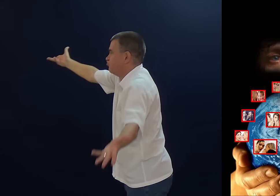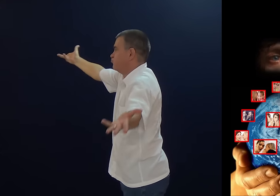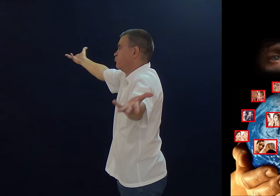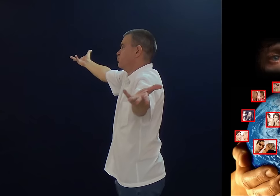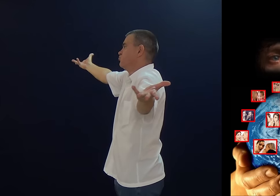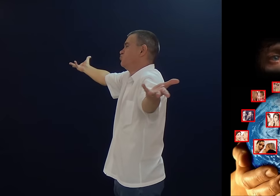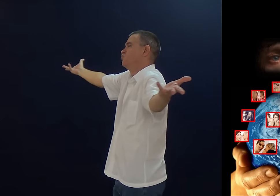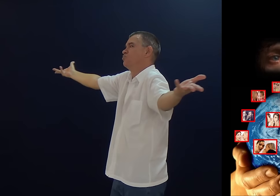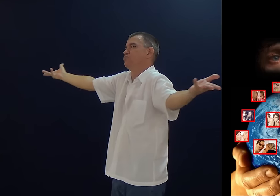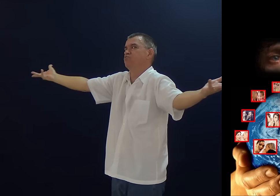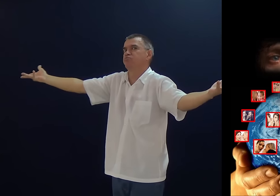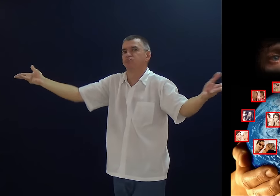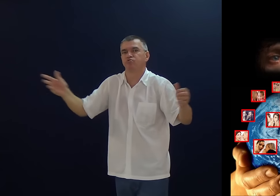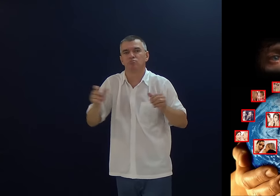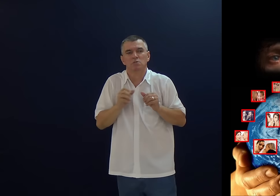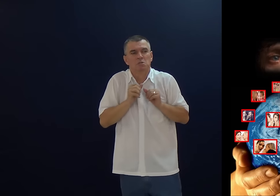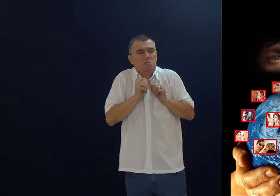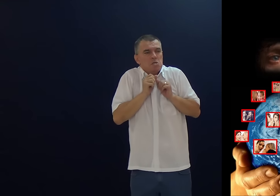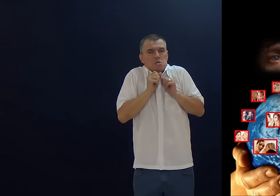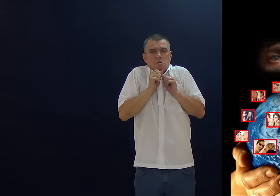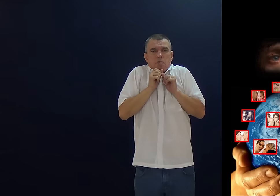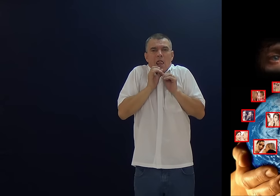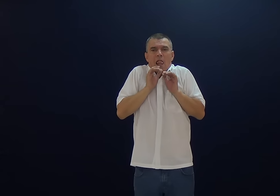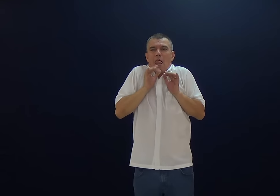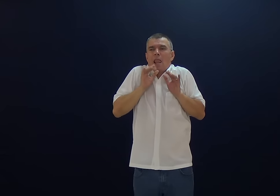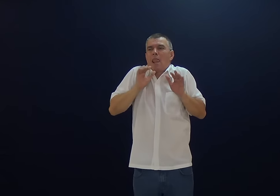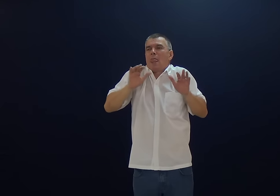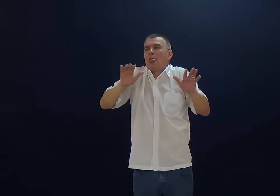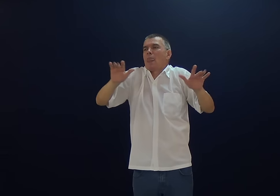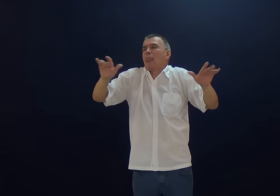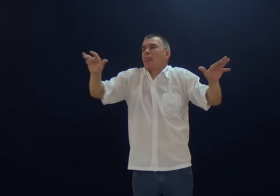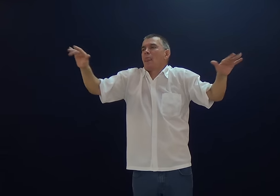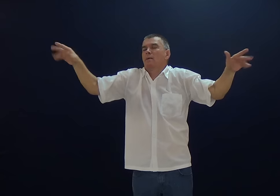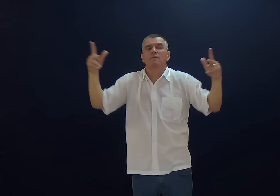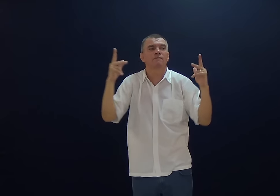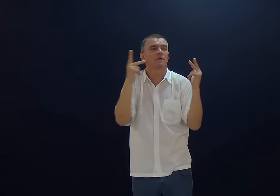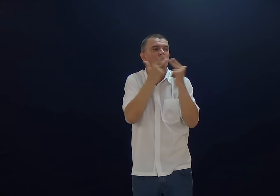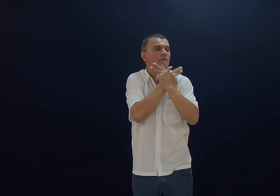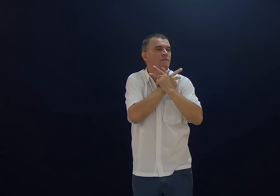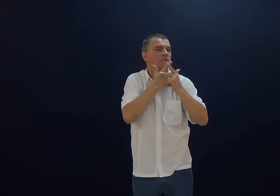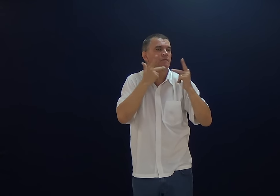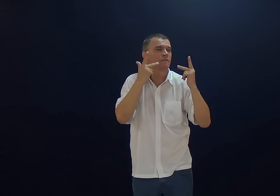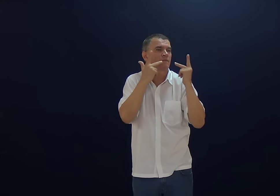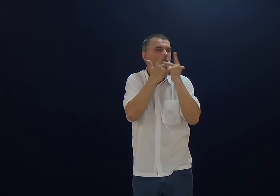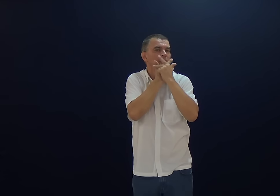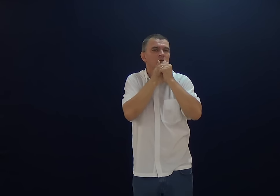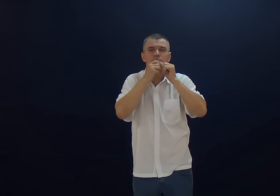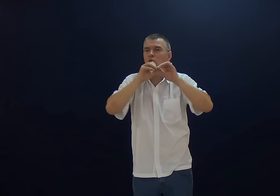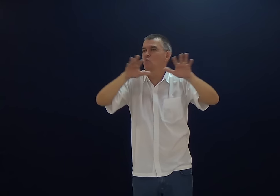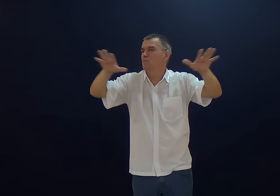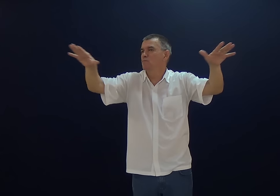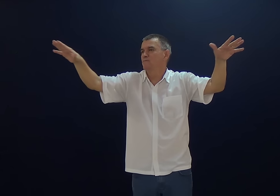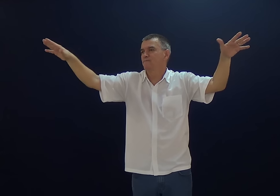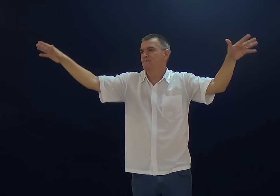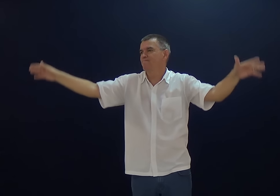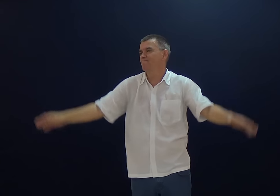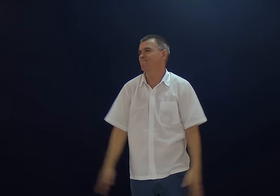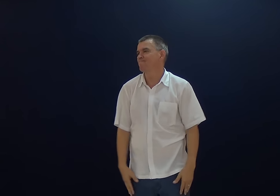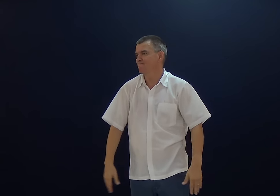pecado olha ali ó e ele percebe em todo o mundo as